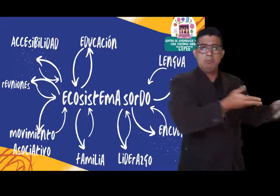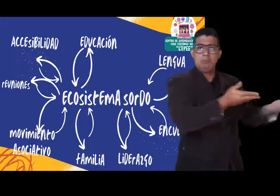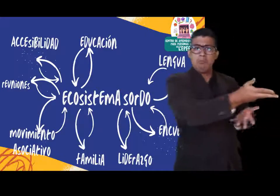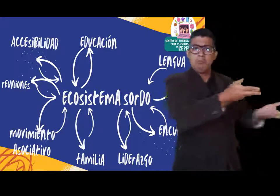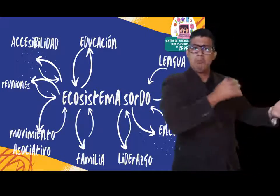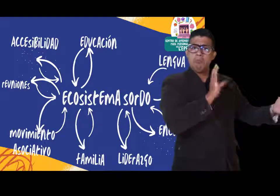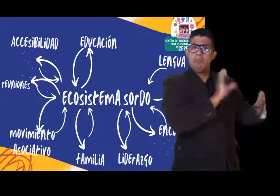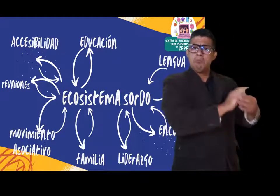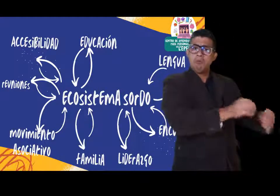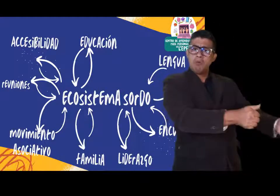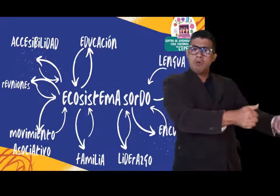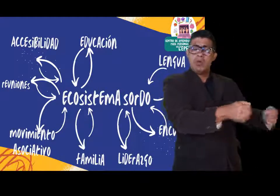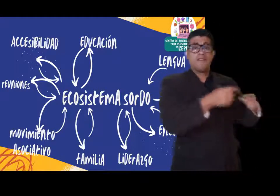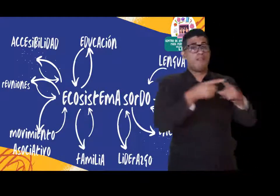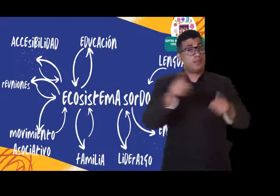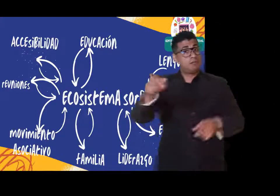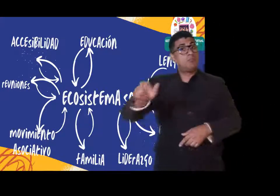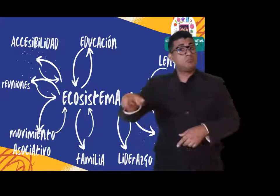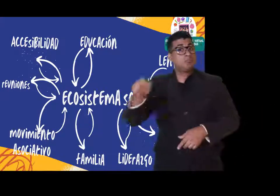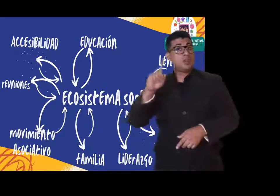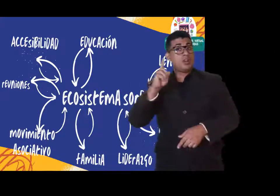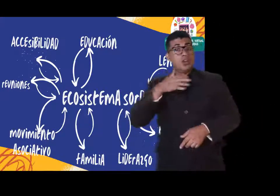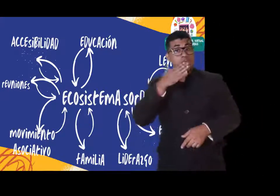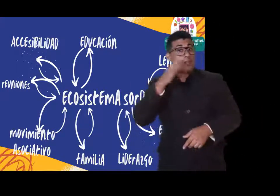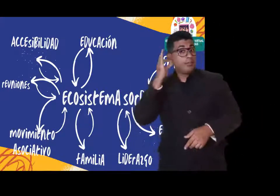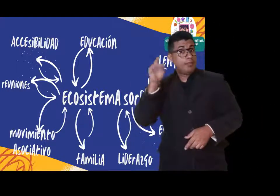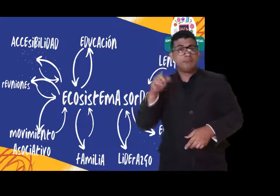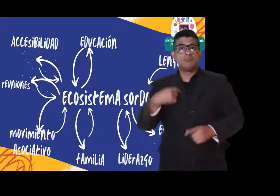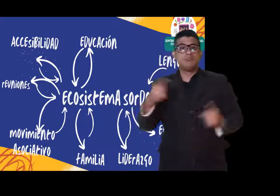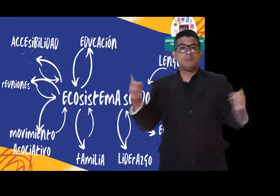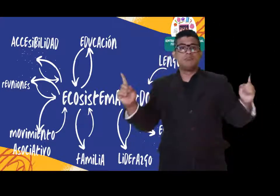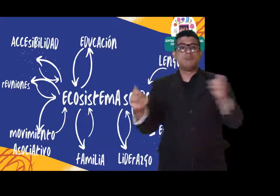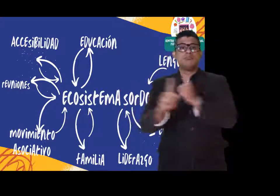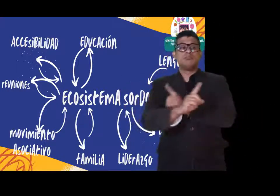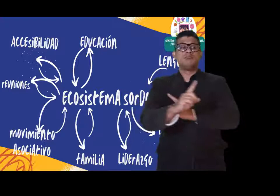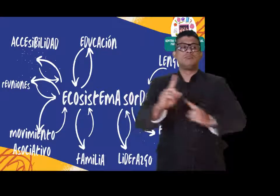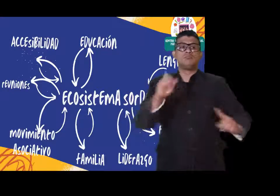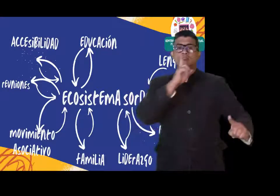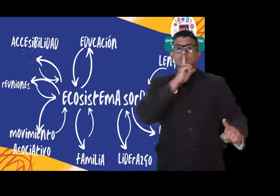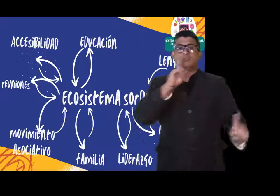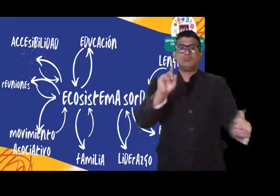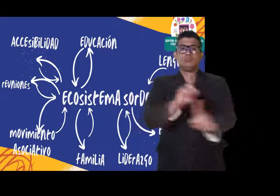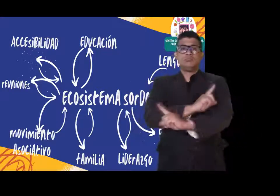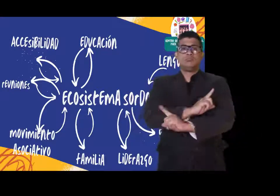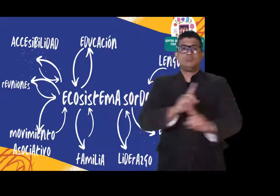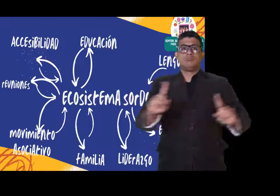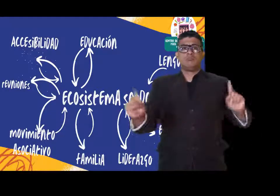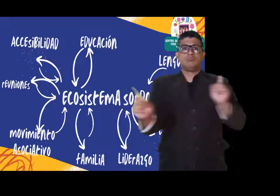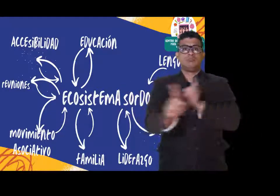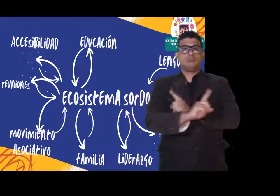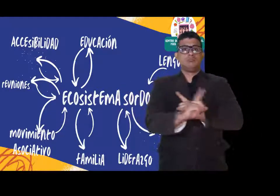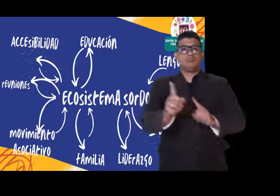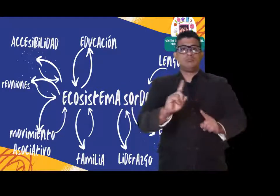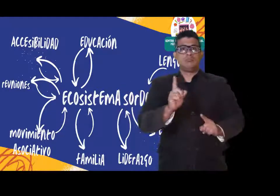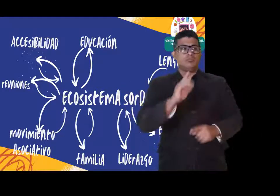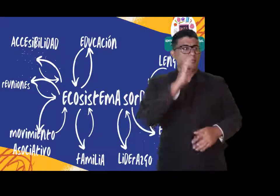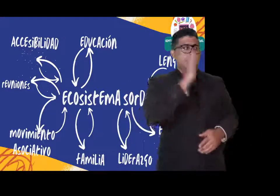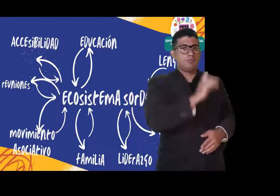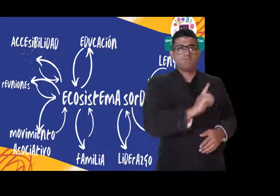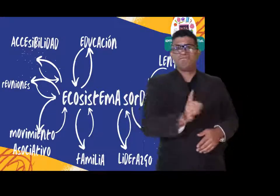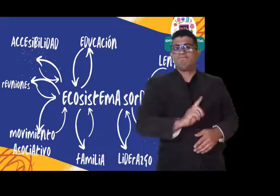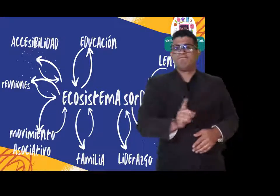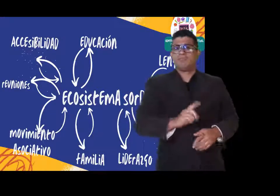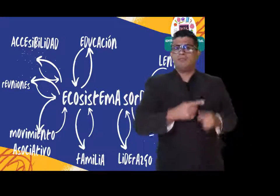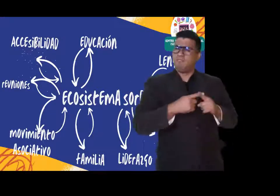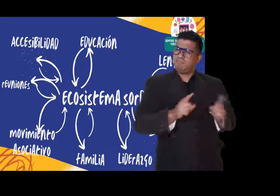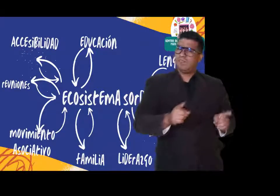y no tienen entre ellas ningún tipo de relación. Pero si pasa una persona sorda, ¿sí? Ella al ver quizás